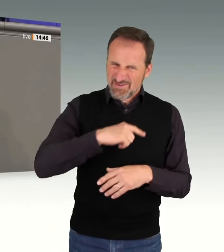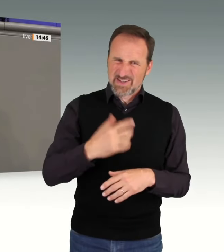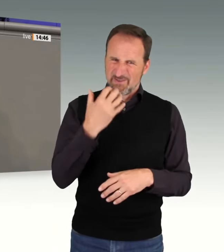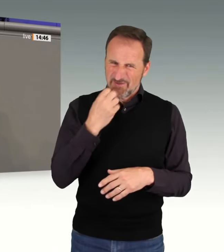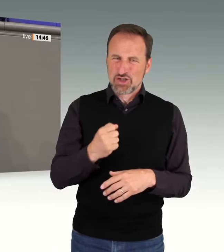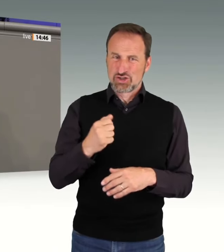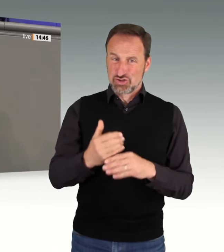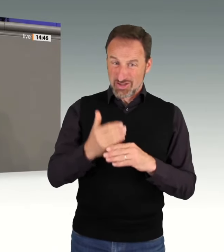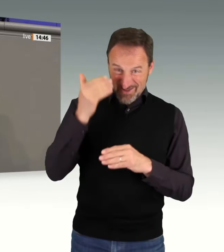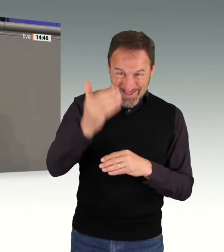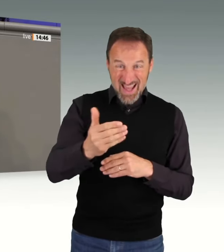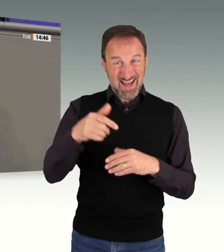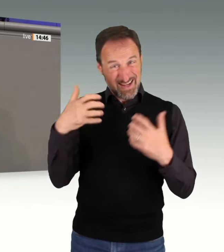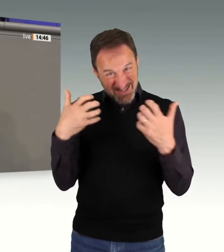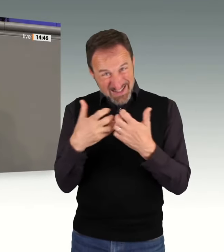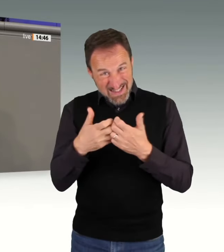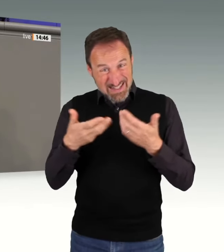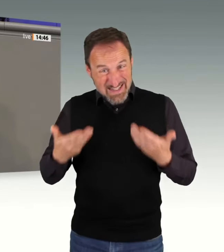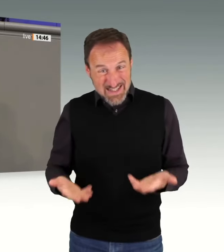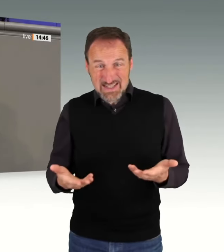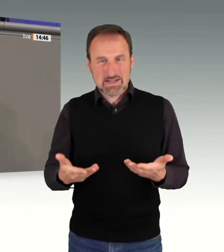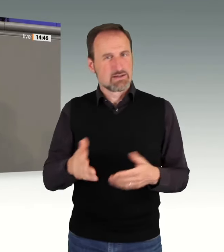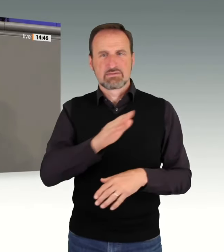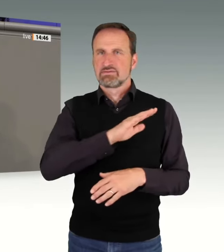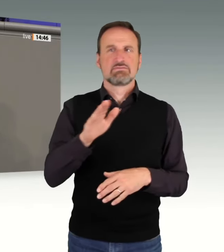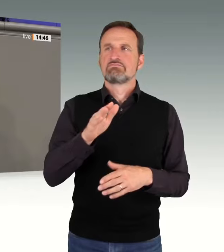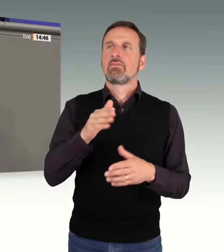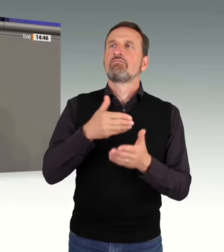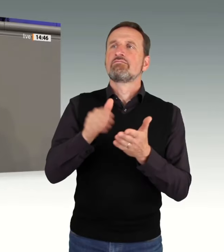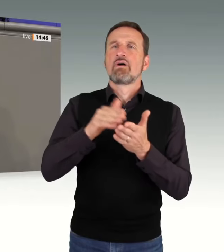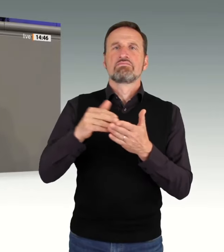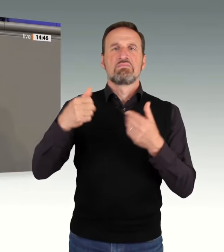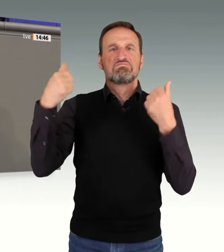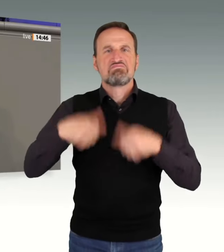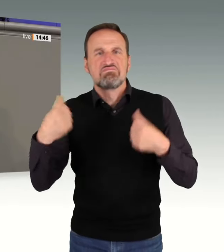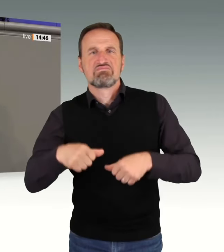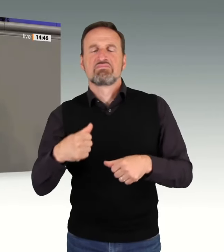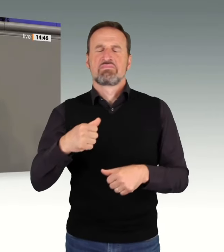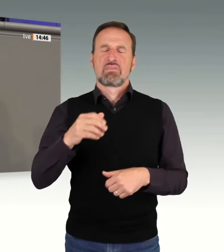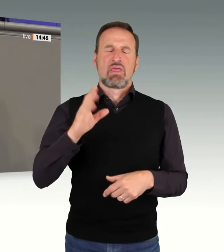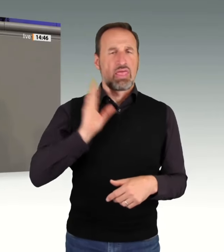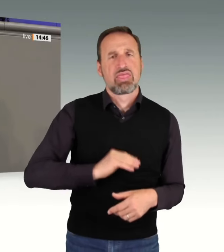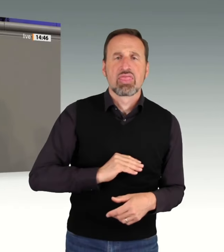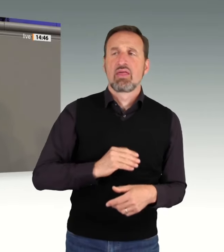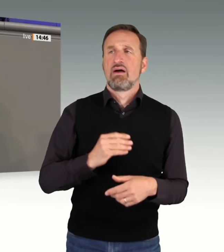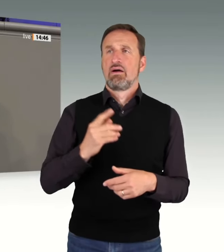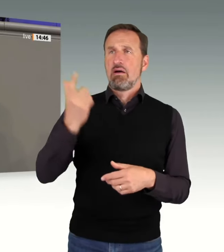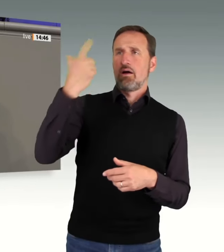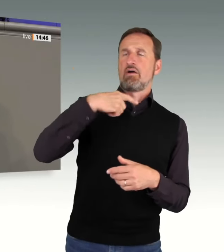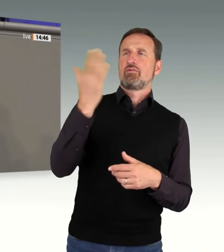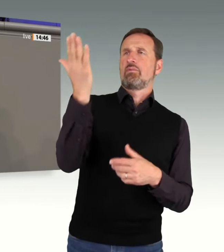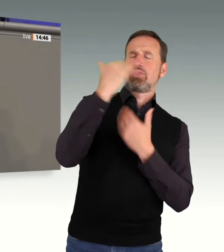die Narben durch die Schläge trug, keine Erniedrigung in der Seele des Volkes. Die